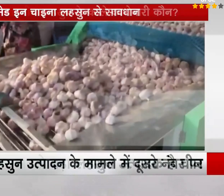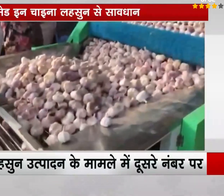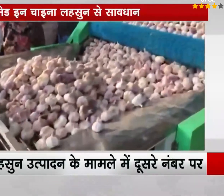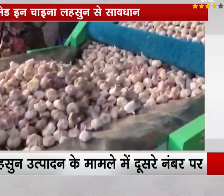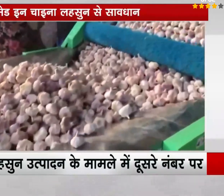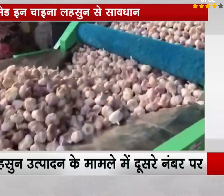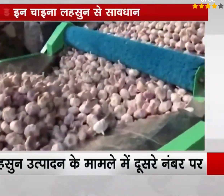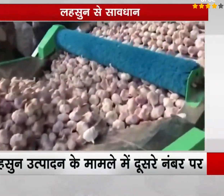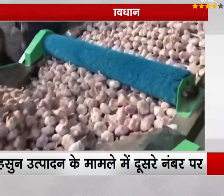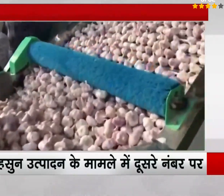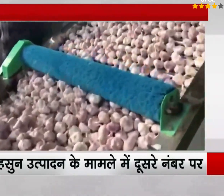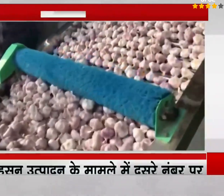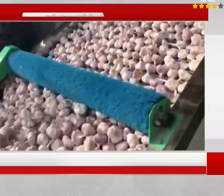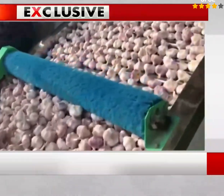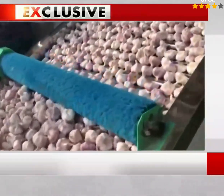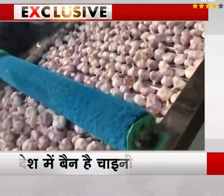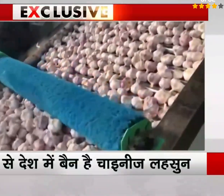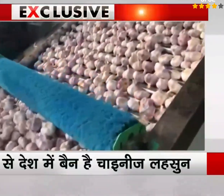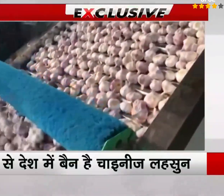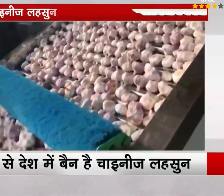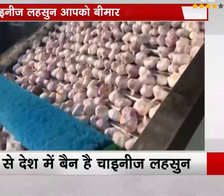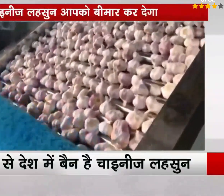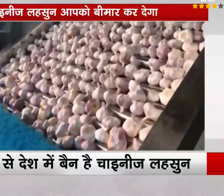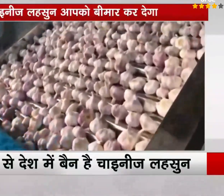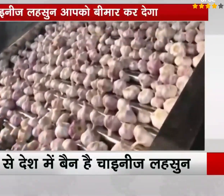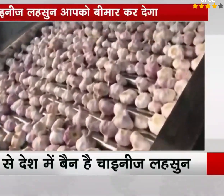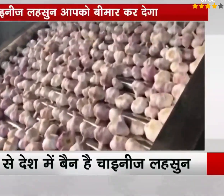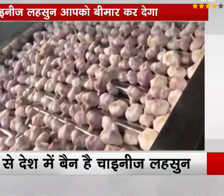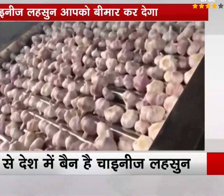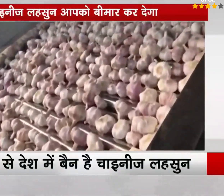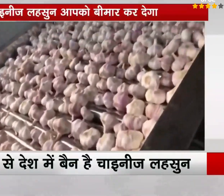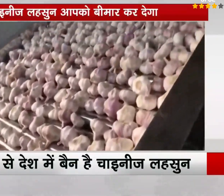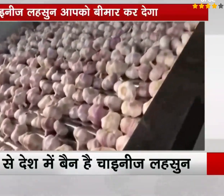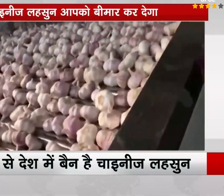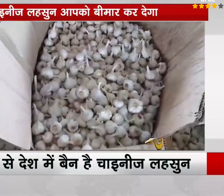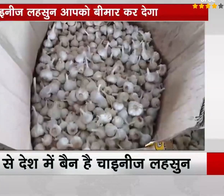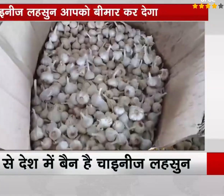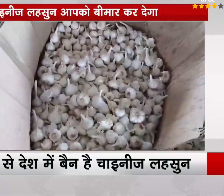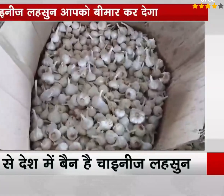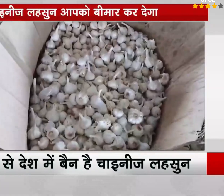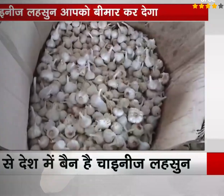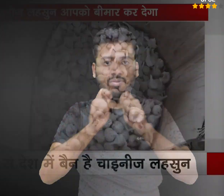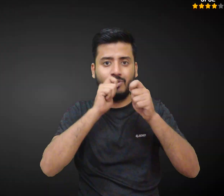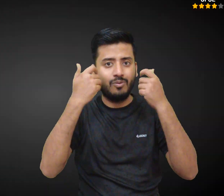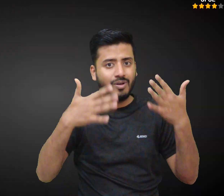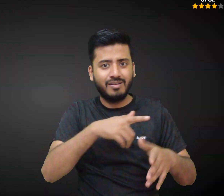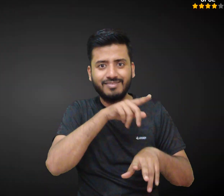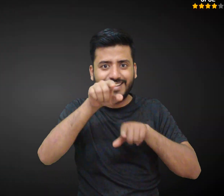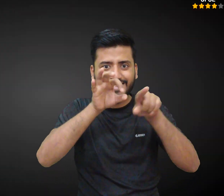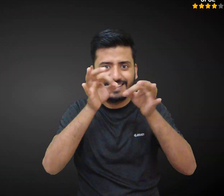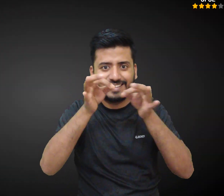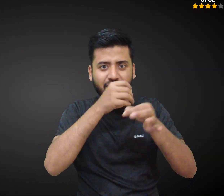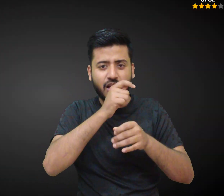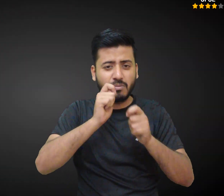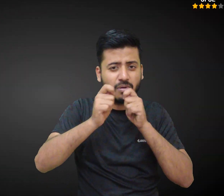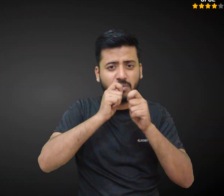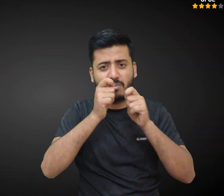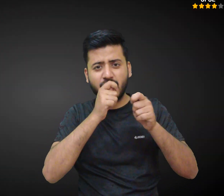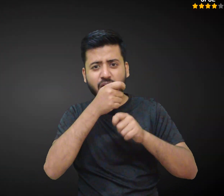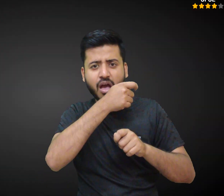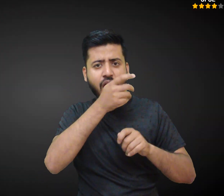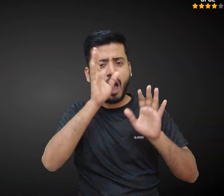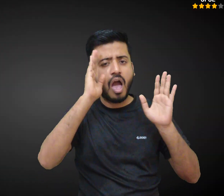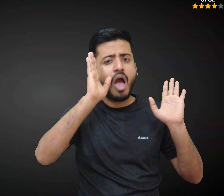सबसे certain पहले form can be है dangerous. उसमें A अगर customs official एसजीपीटी said को that when इसने the थोड़ा seized सा भी Chinese बढ़ाया garlic was तो laboratory tested, it was found